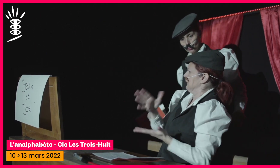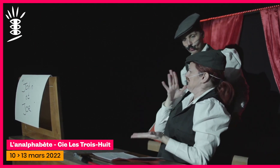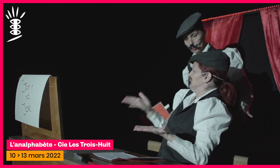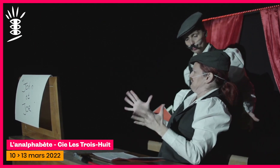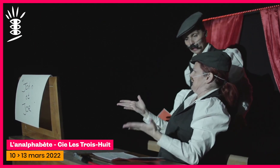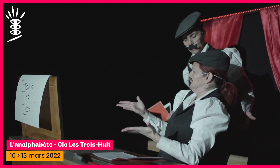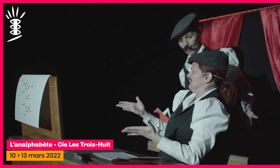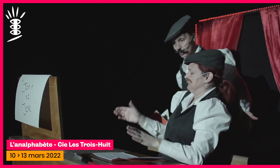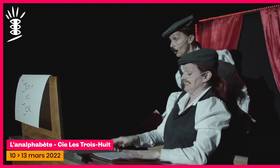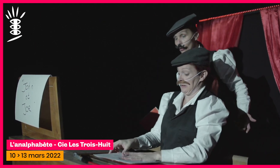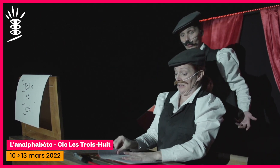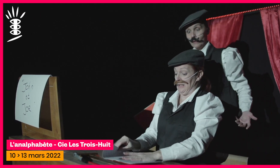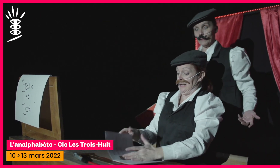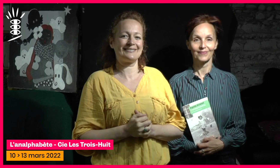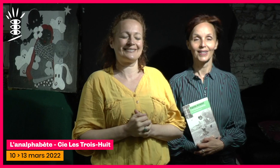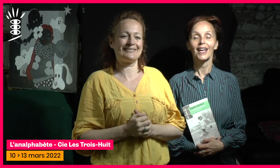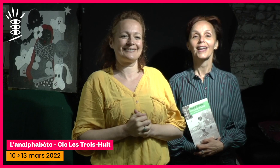travaillant beaucoup que l'on peut gagner de l'argent.